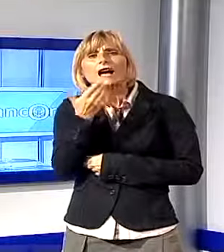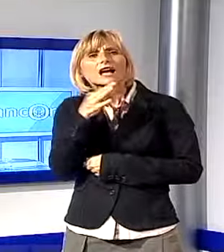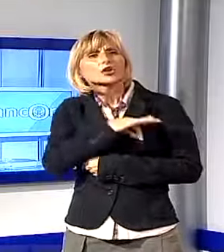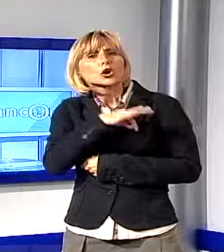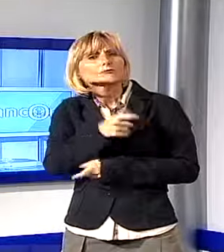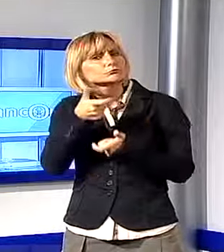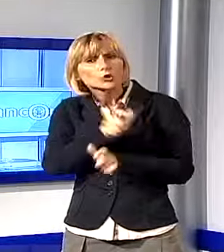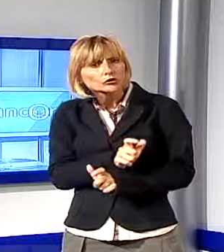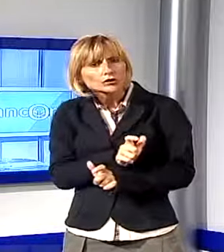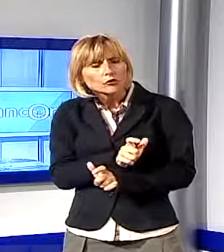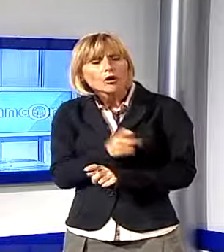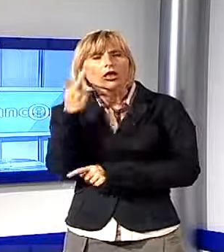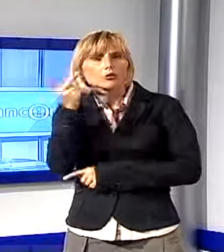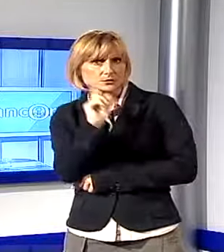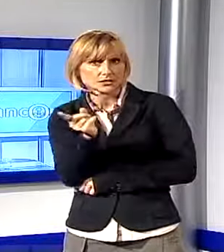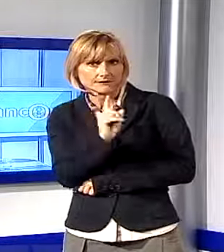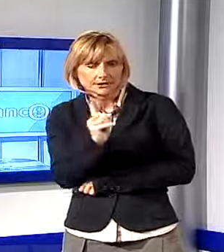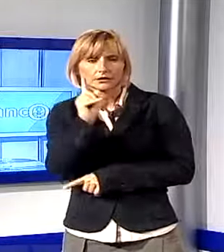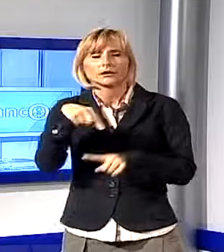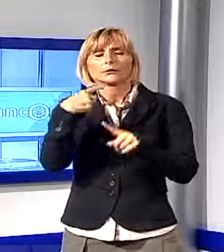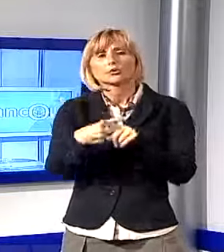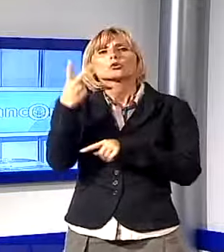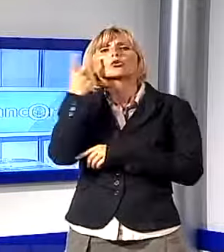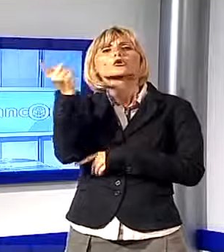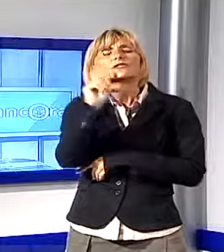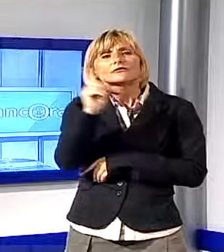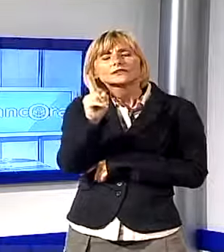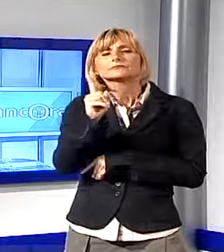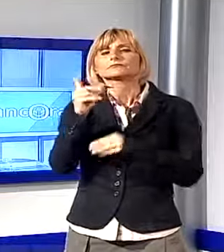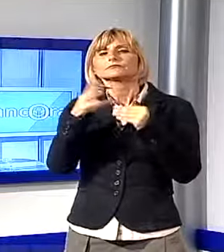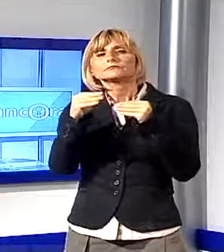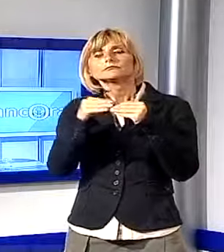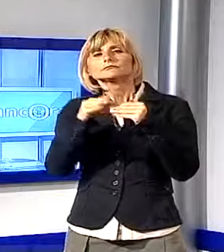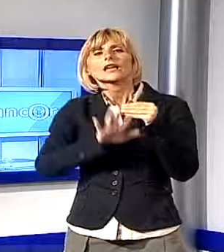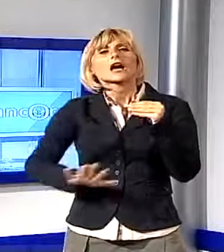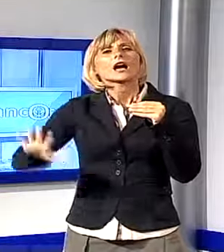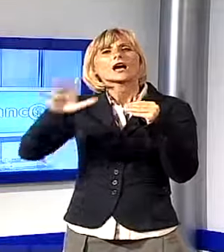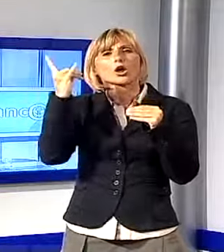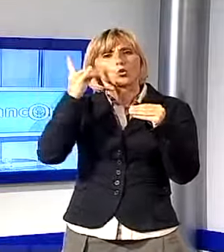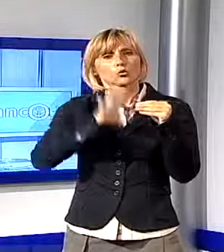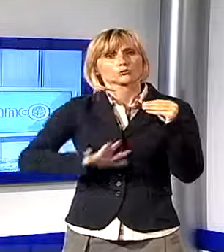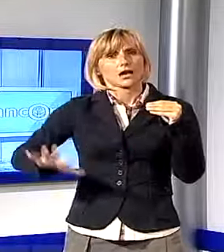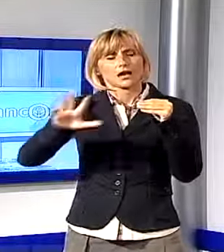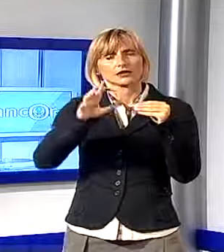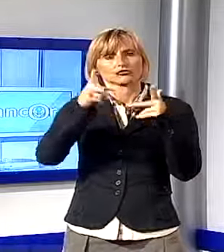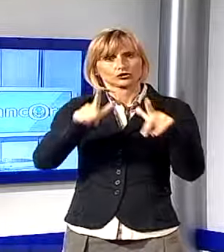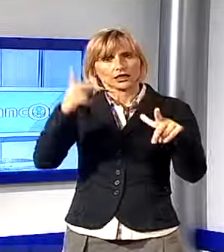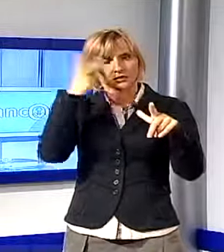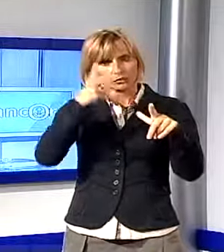e dall'altra non vede neppure il ripristino in atto da alcuni anni di intere aree urbane della città di Lucca, un restauro che